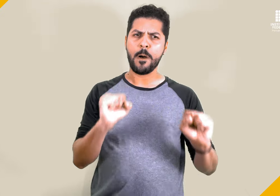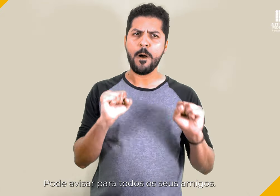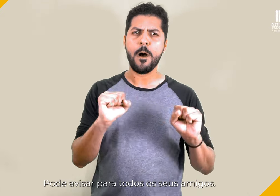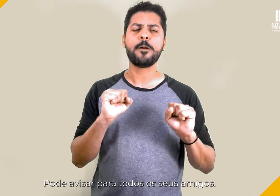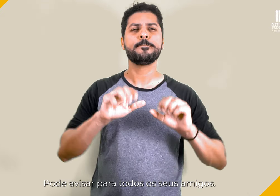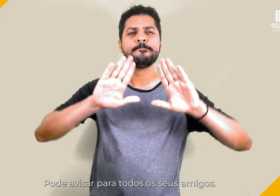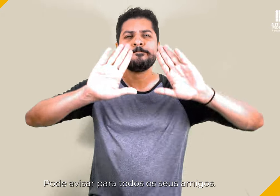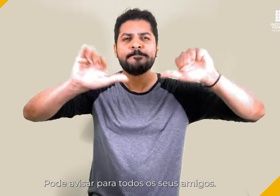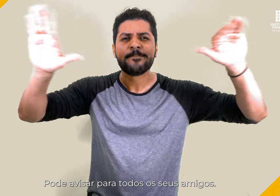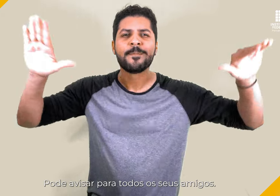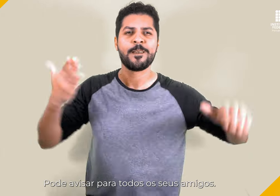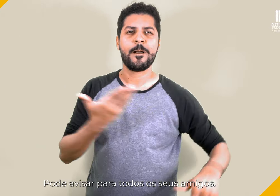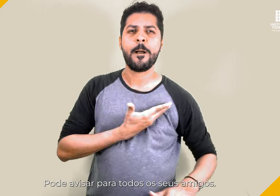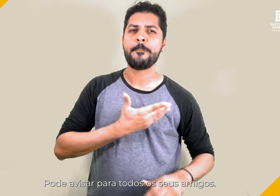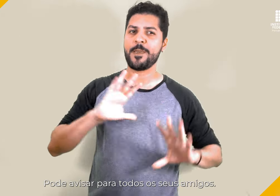Pode avisar para todos os seus amigos.